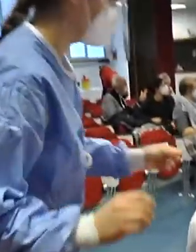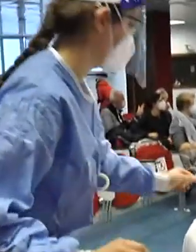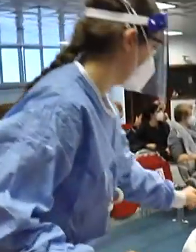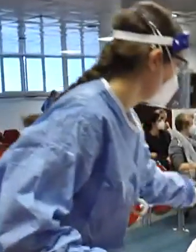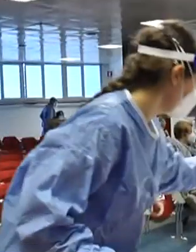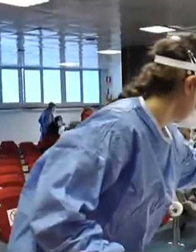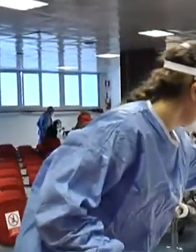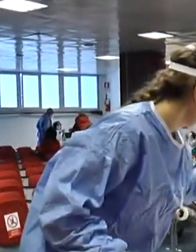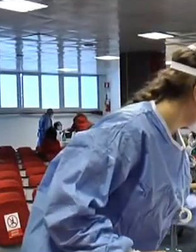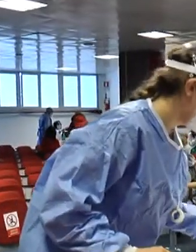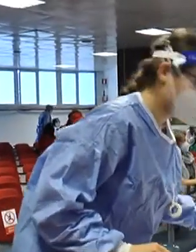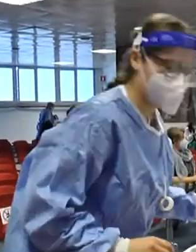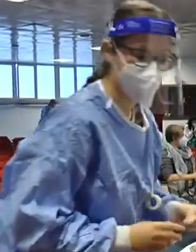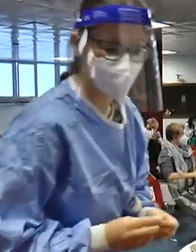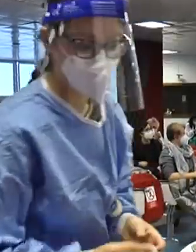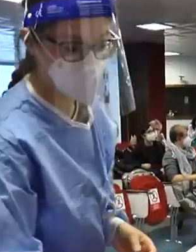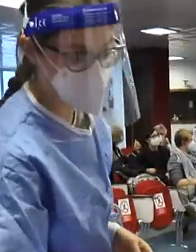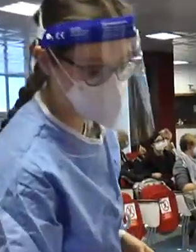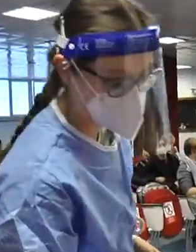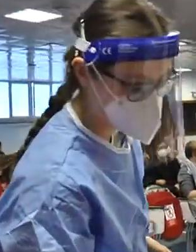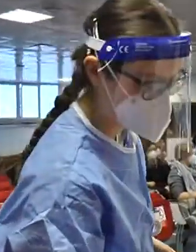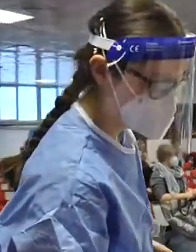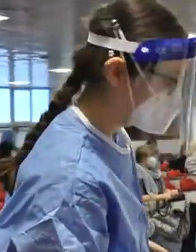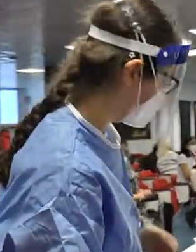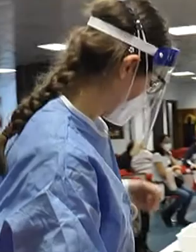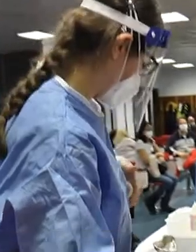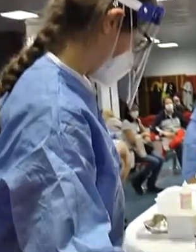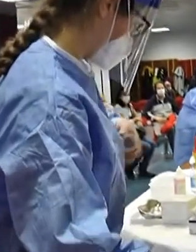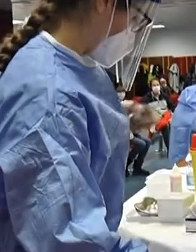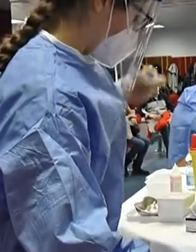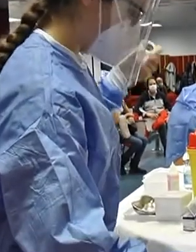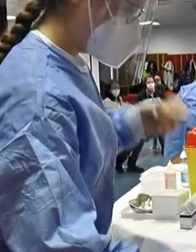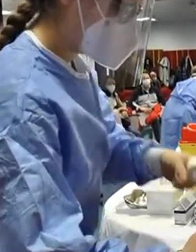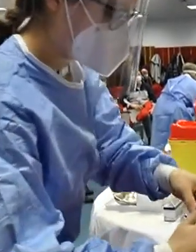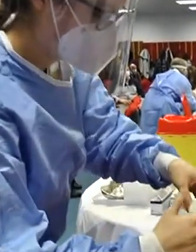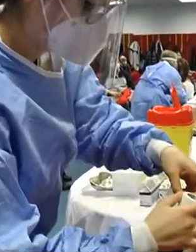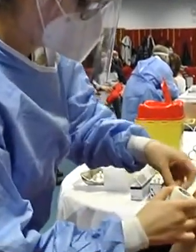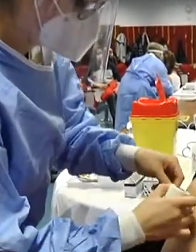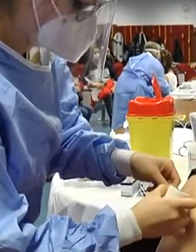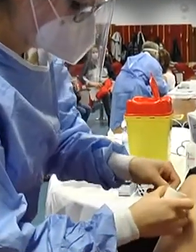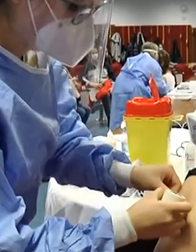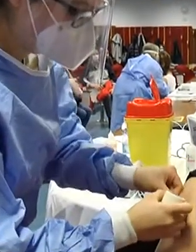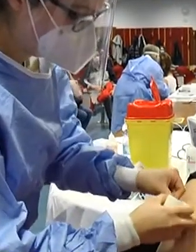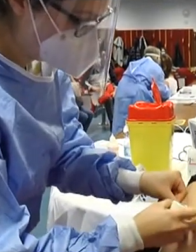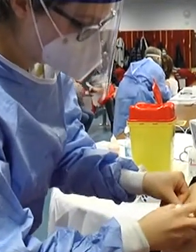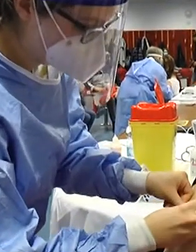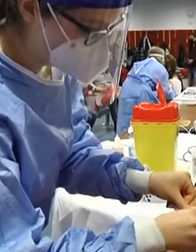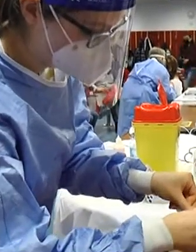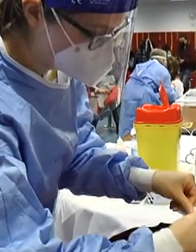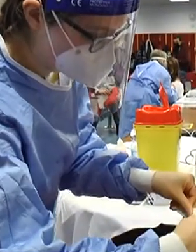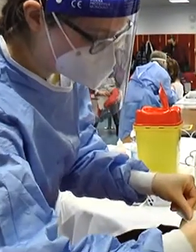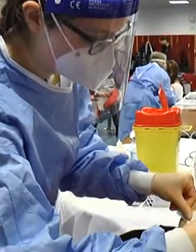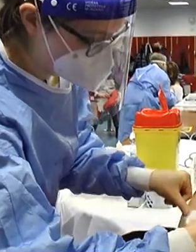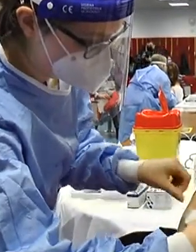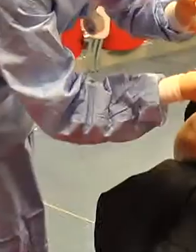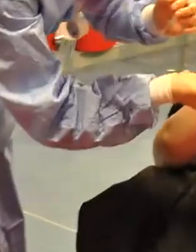Sono quasi 110.000 le persone che in Veneto hanno ricevuto la seconda dose di vaccino anti-Covid, più di 197.000 quelle che hanno